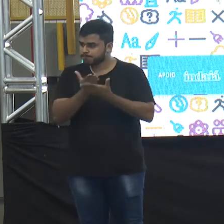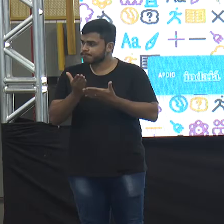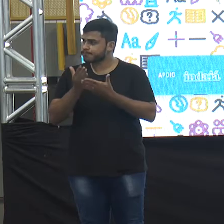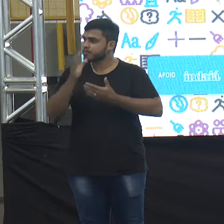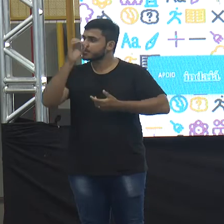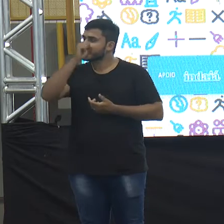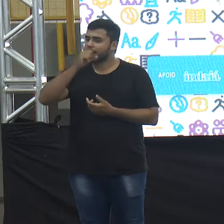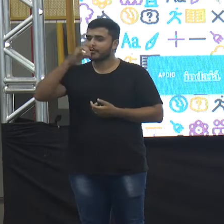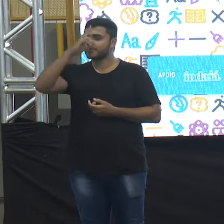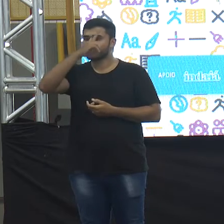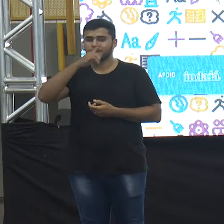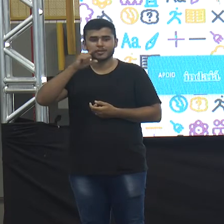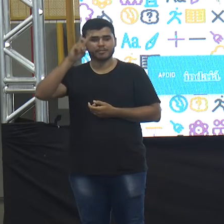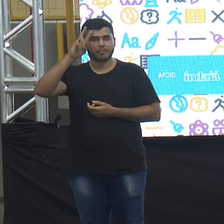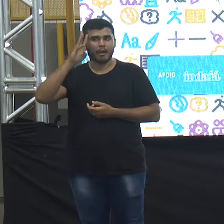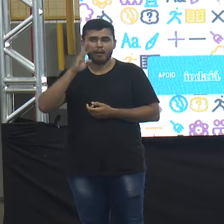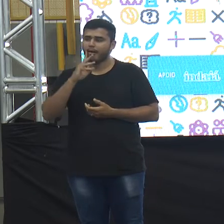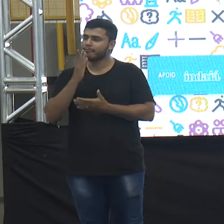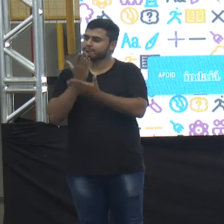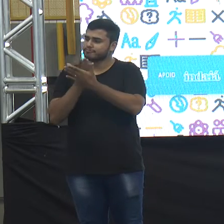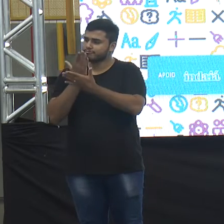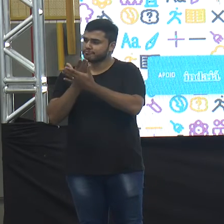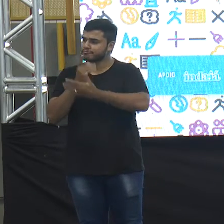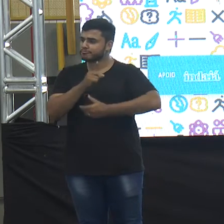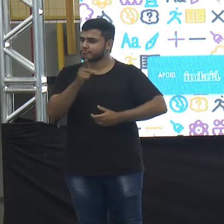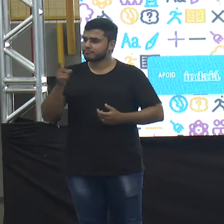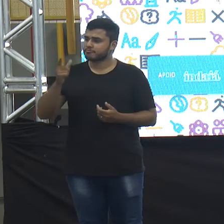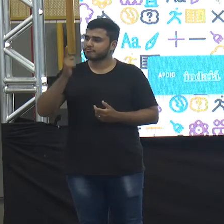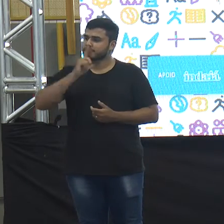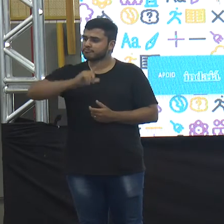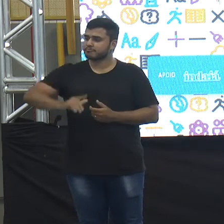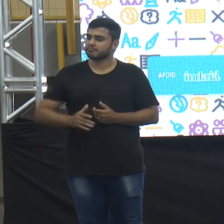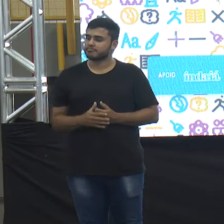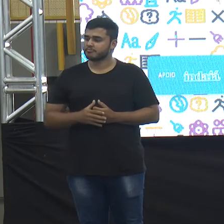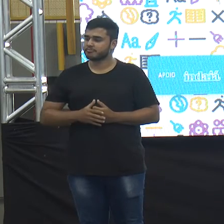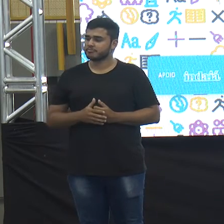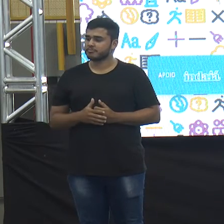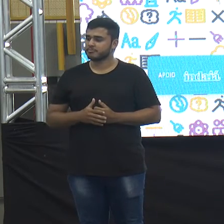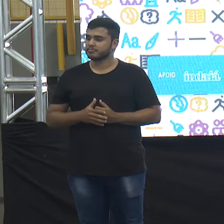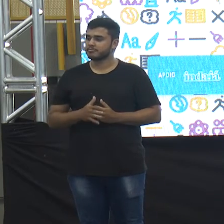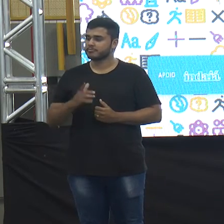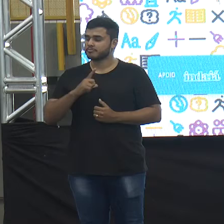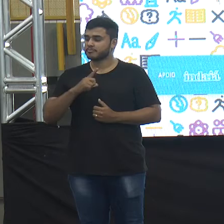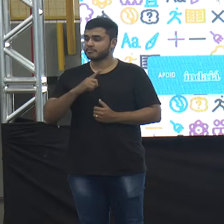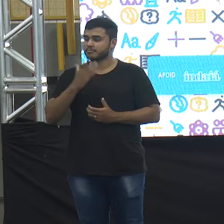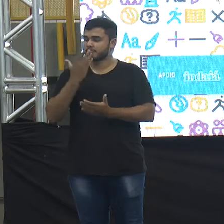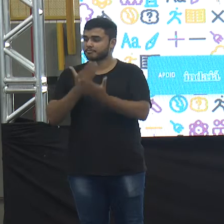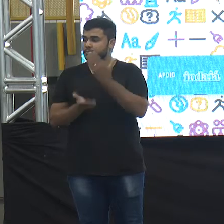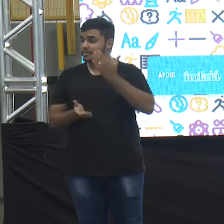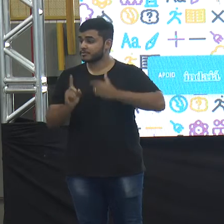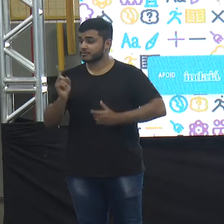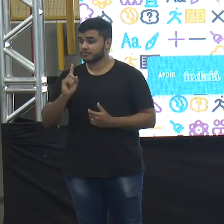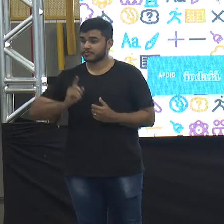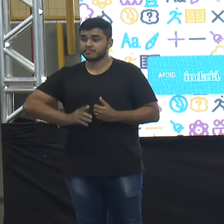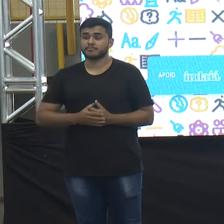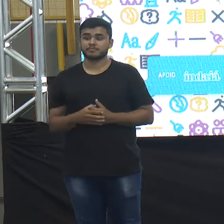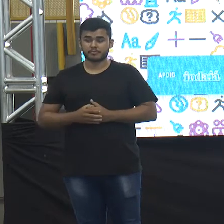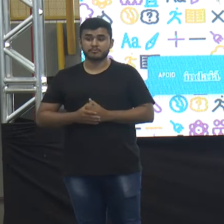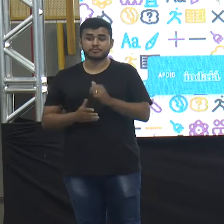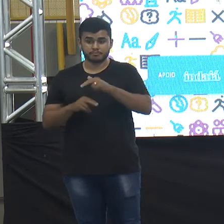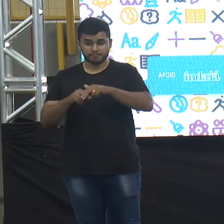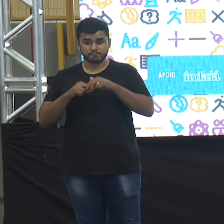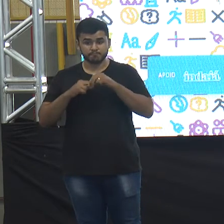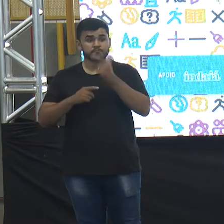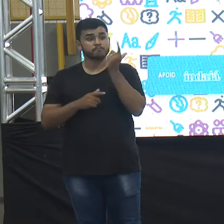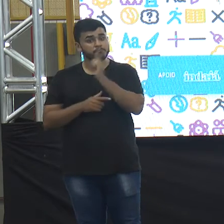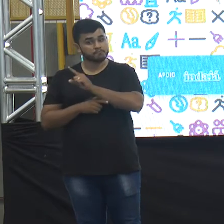aqueles conhecimentos já absorvidos, né? Ele não é perdido. Pode ter certeza que vocês vão ser